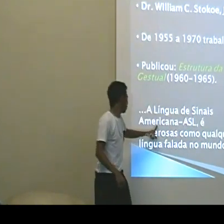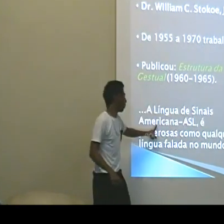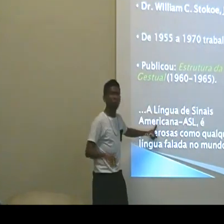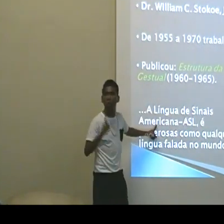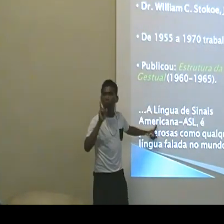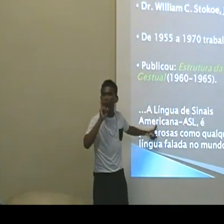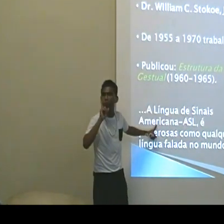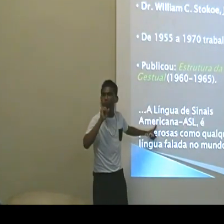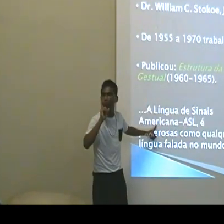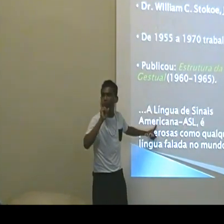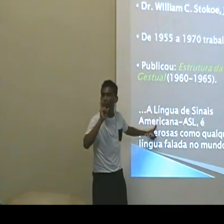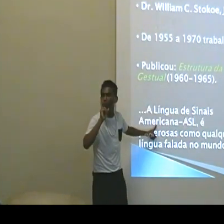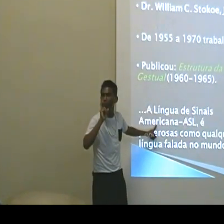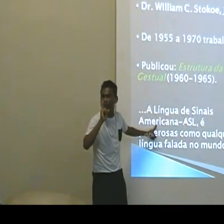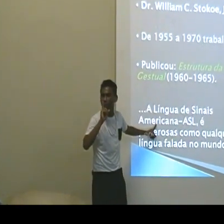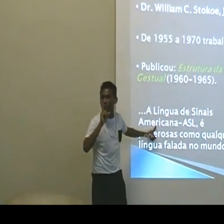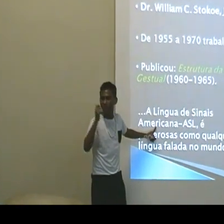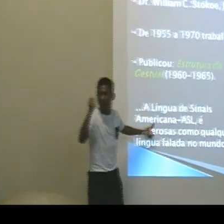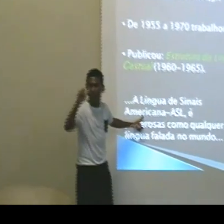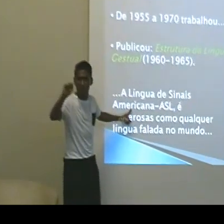sinais americana,